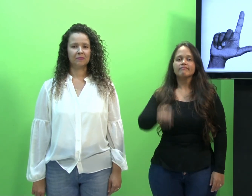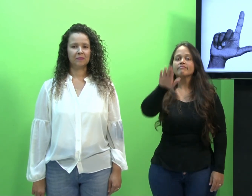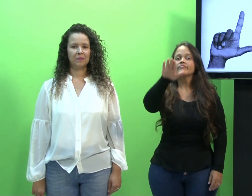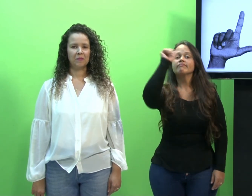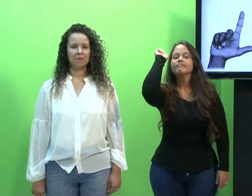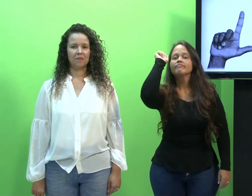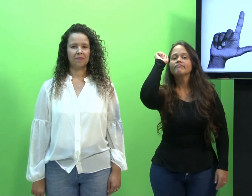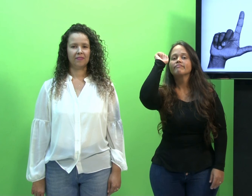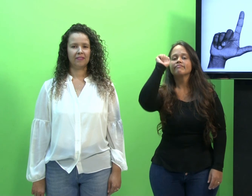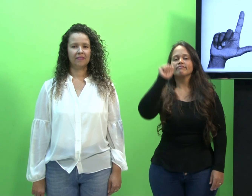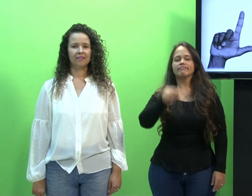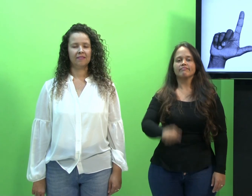chamar.